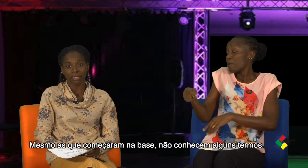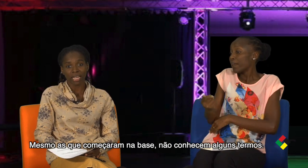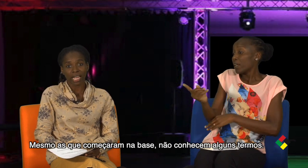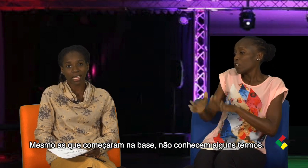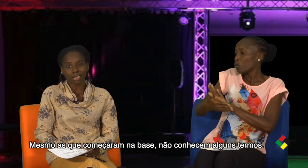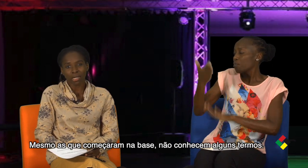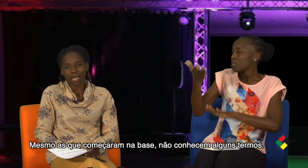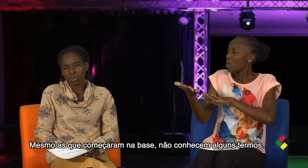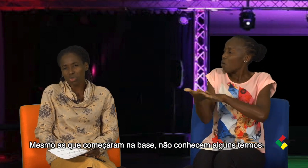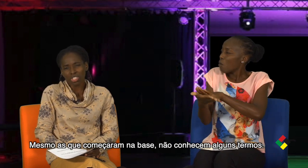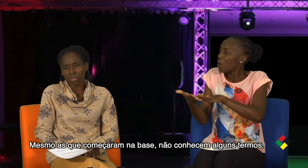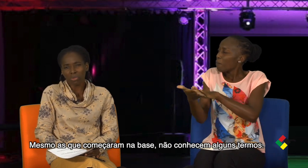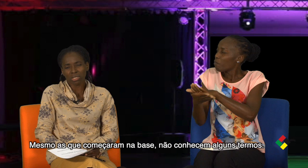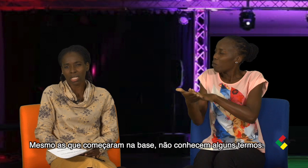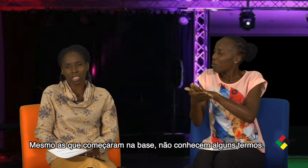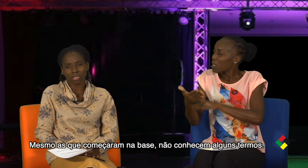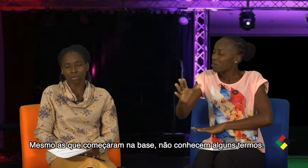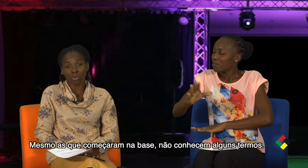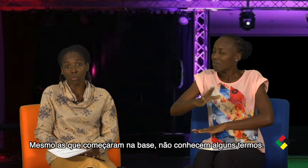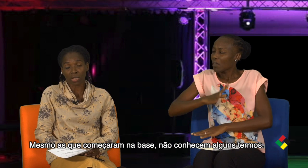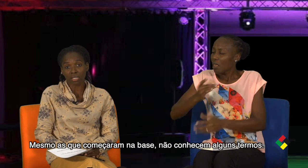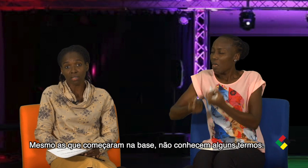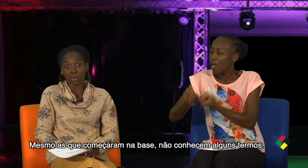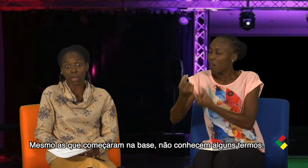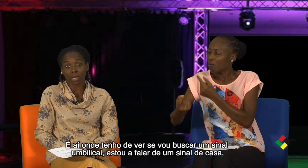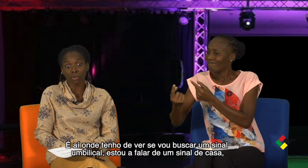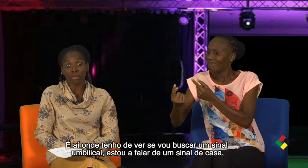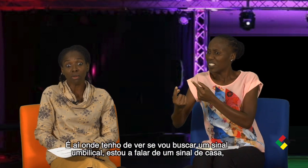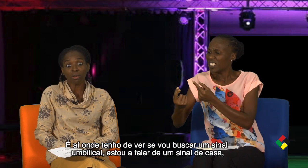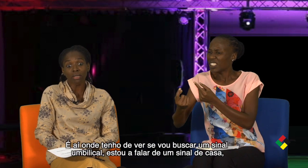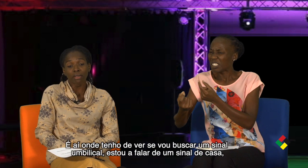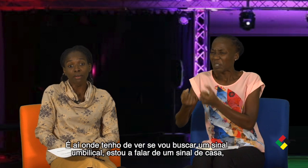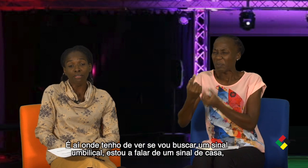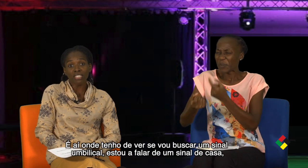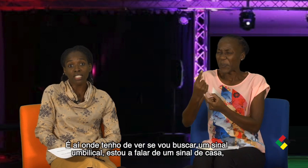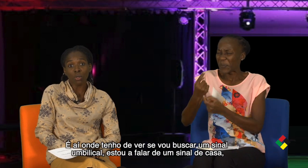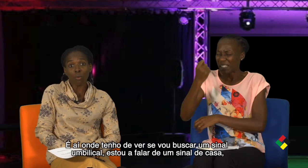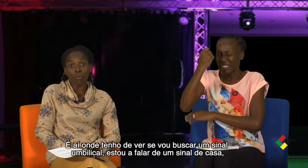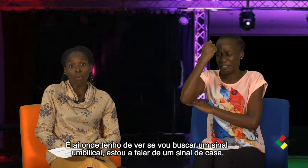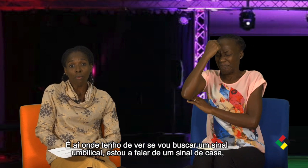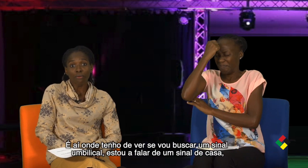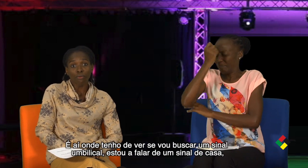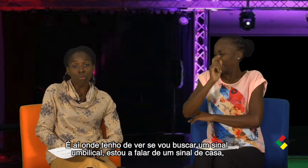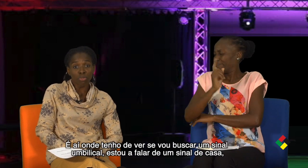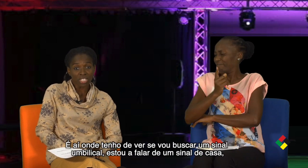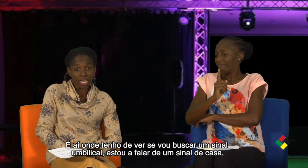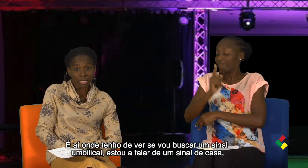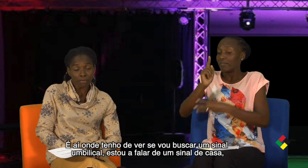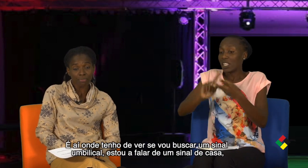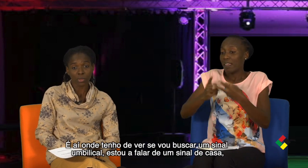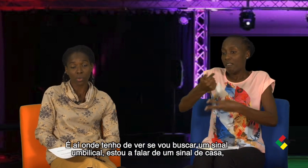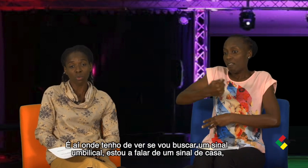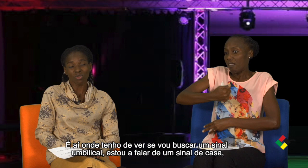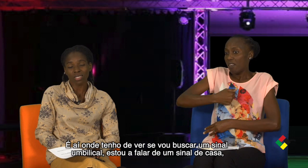há alguns termos que elas não conhecem. Então, é aí onde tenho que ver se vou buscar, não é, um